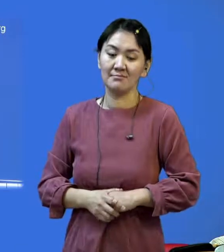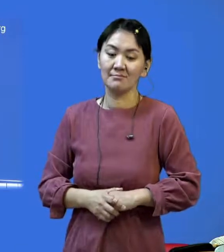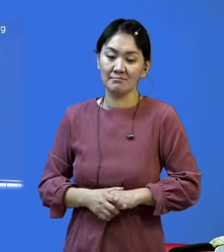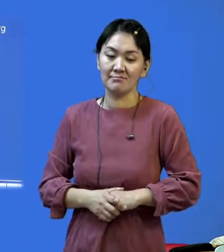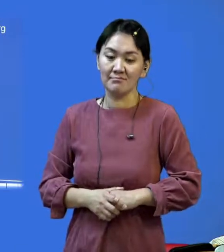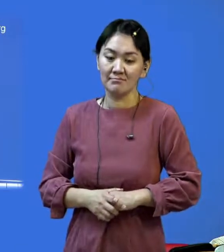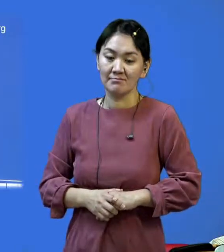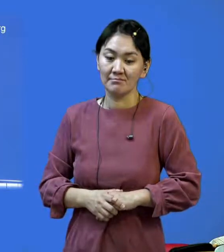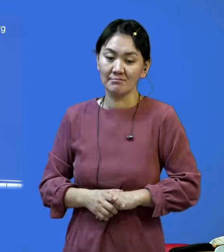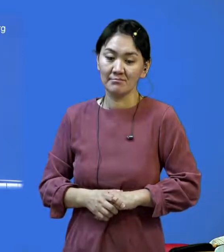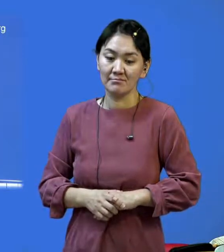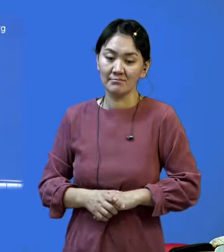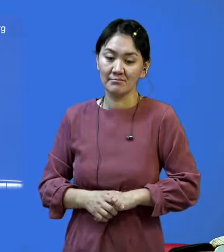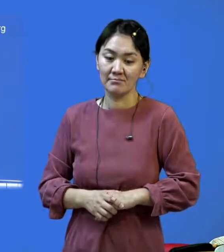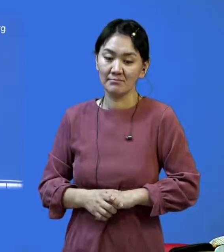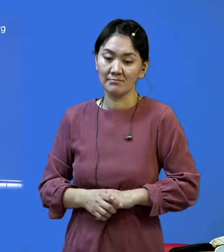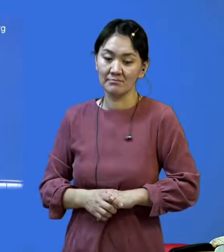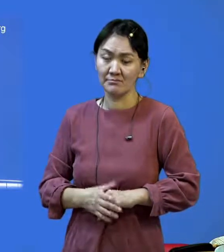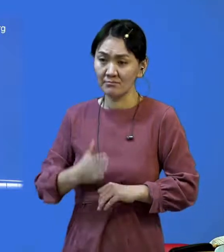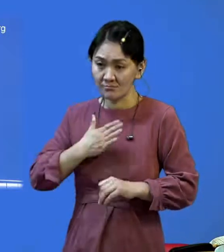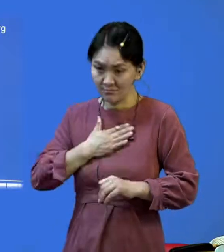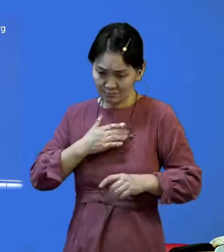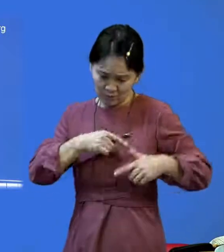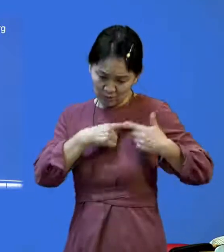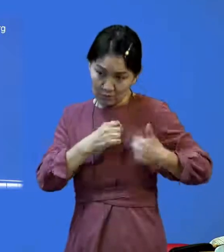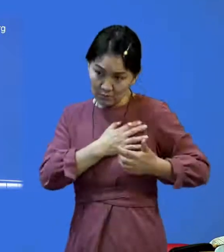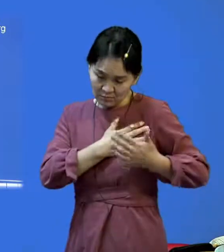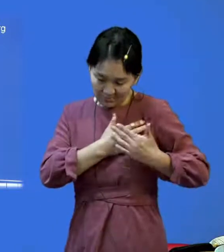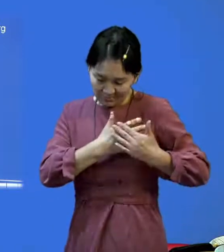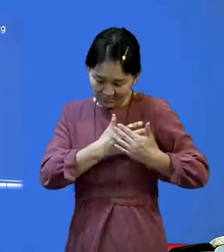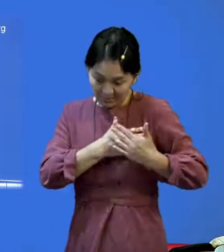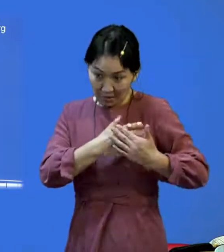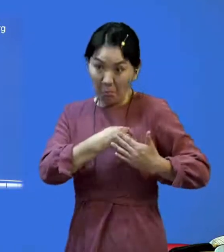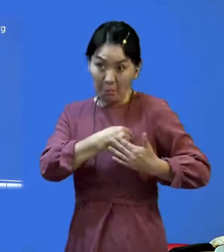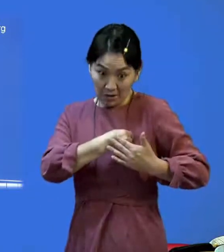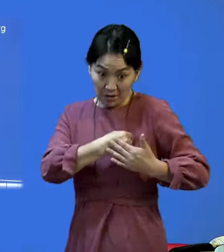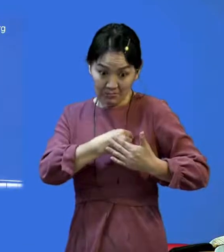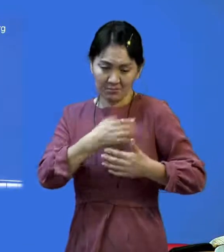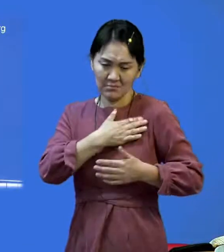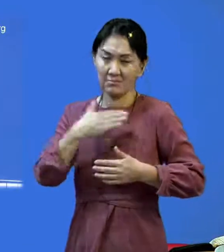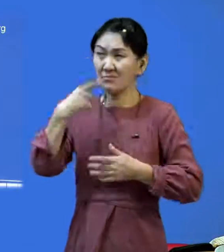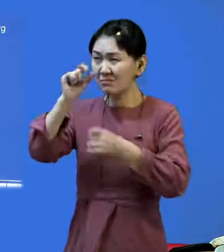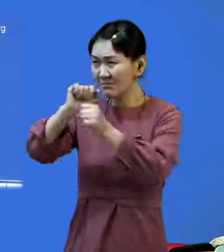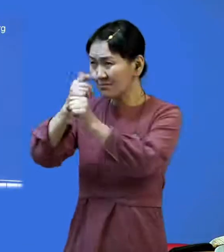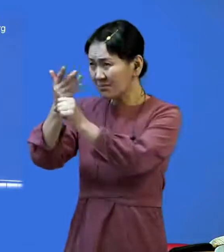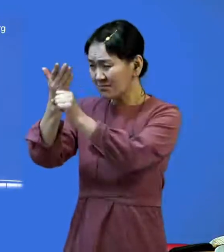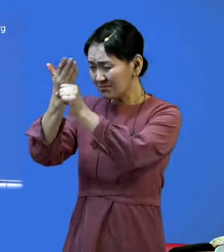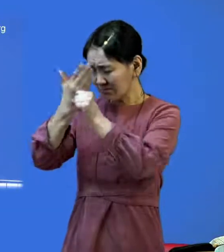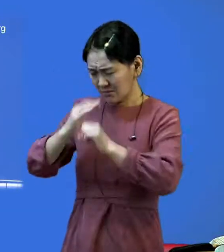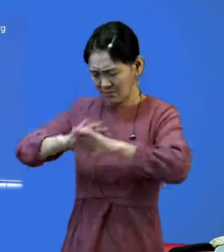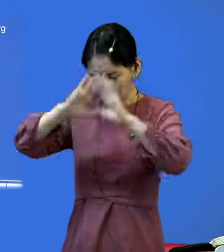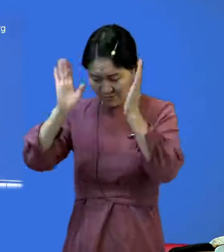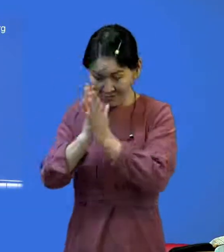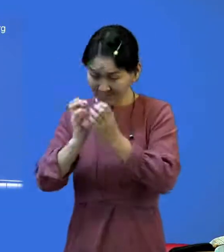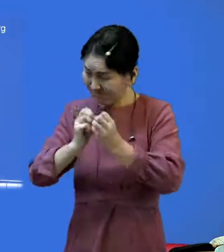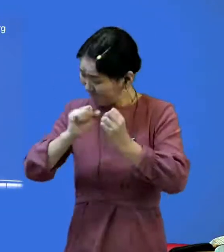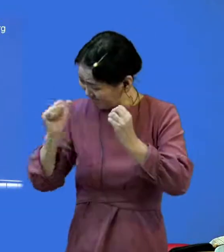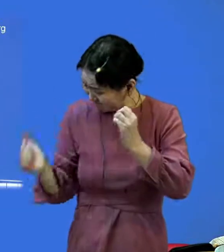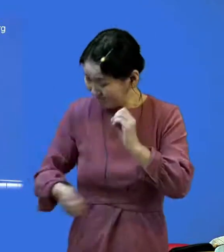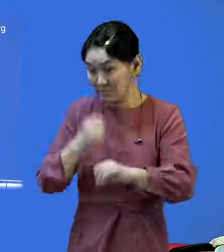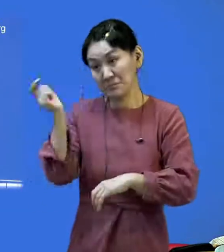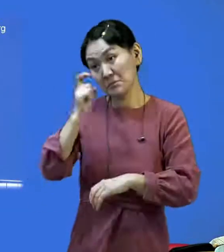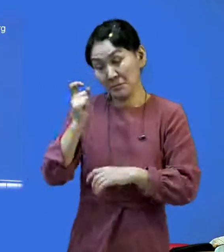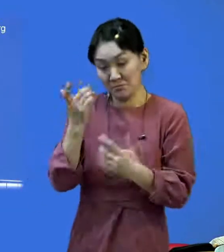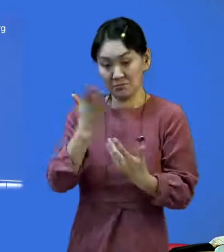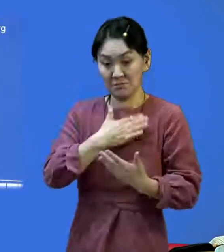би энэ газар дээр тэгээ миний зүрэг цохилж байх хугацаанда эзний даатгсан ажлыг хийж байгаад хизээч